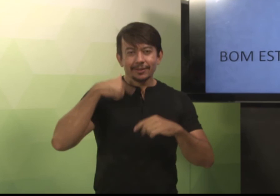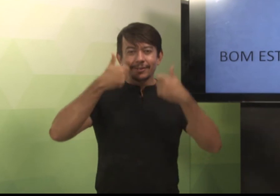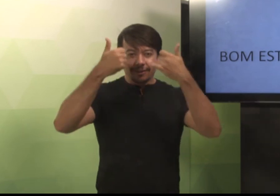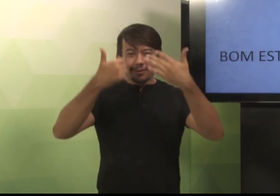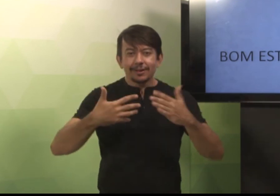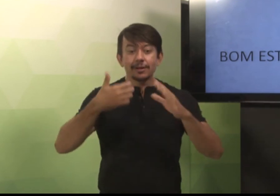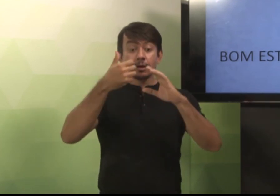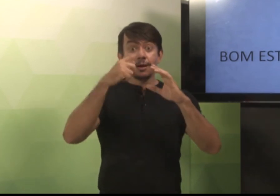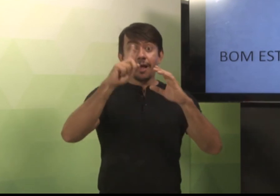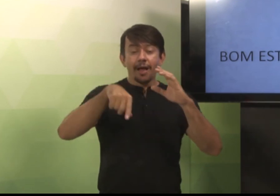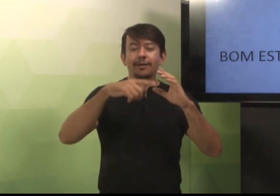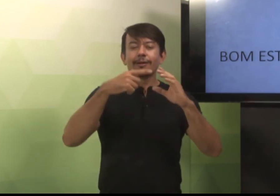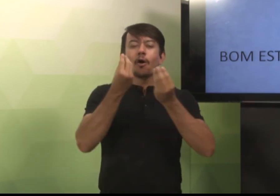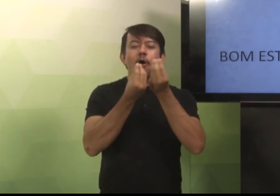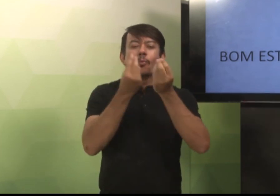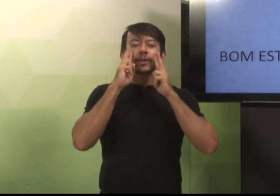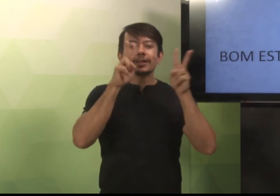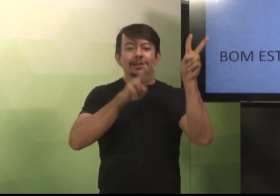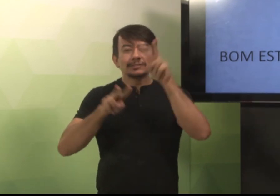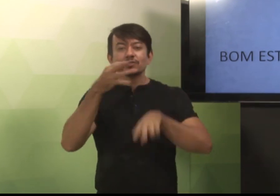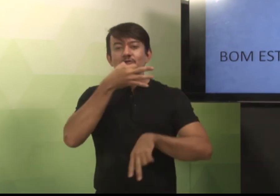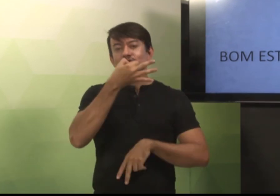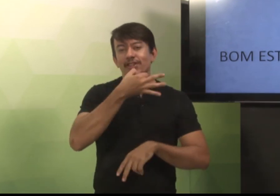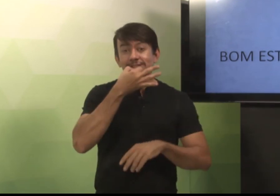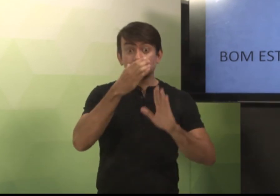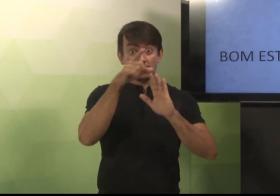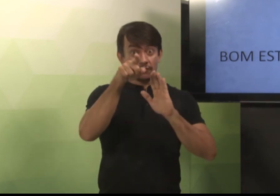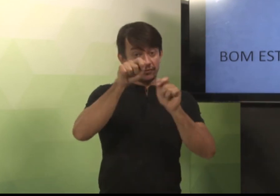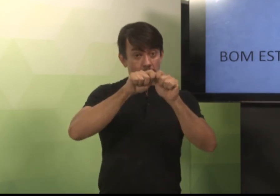Então, já estamos terminando a explicação